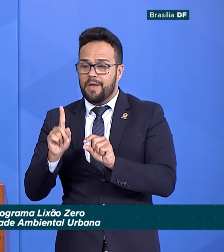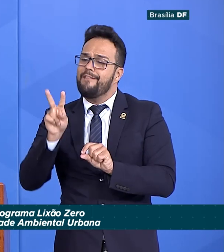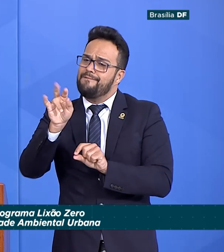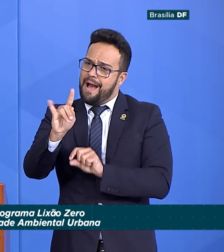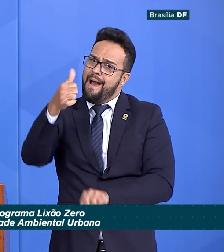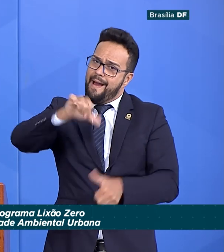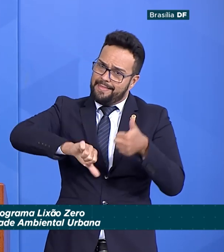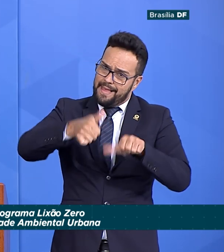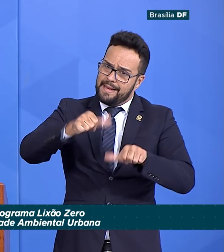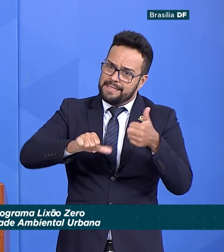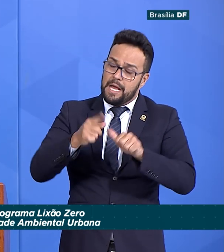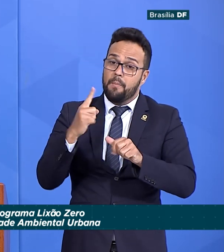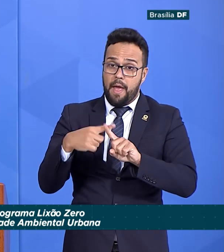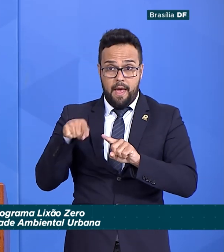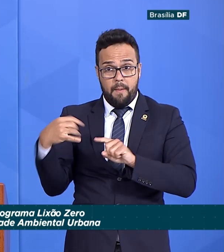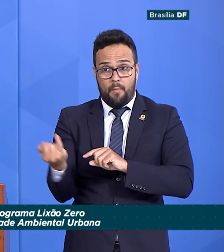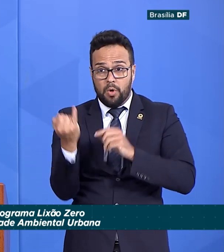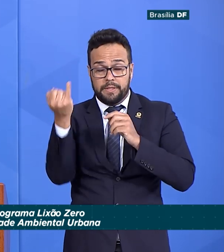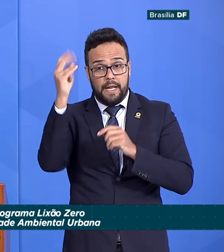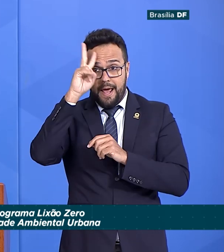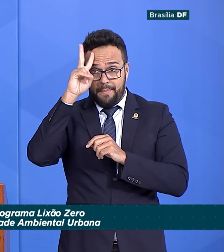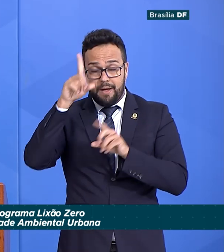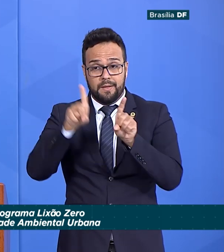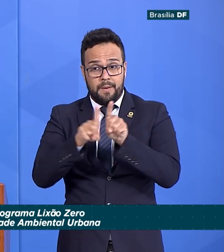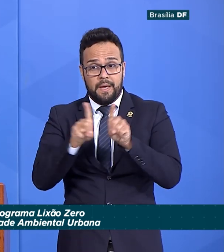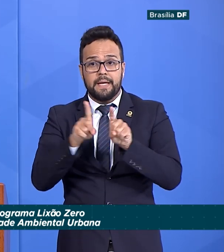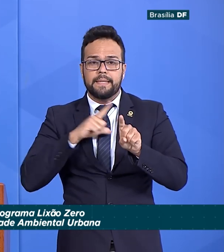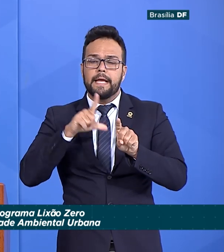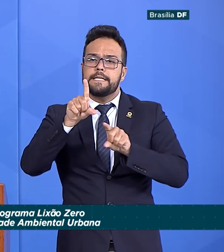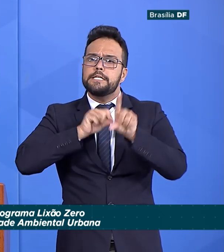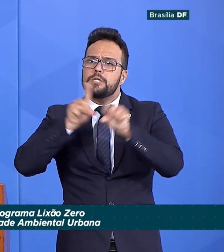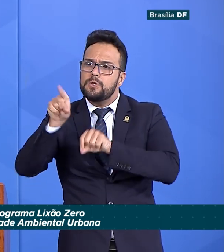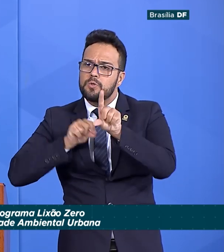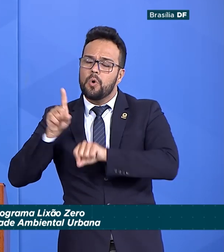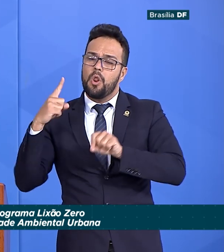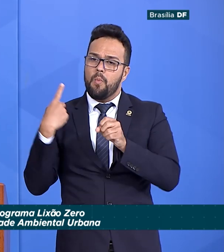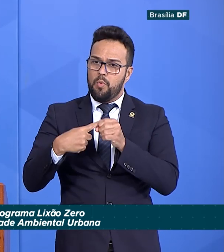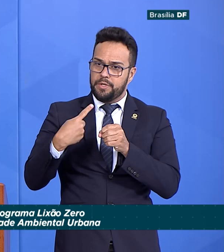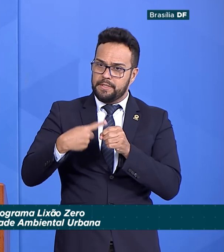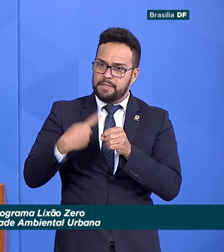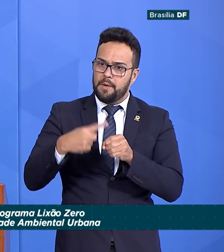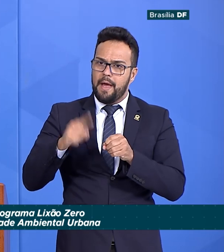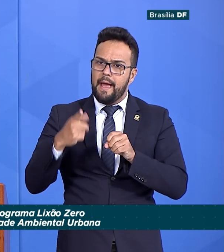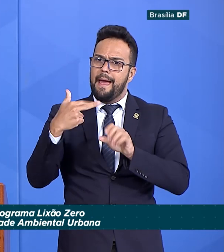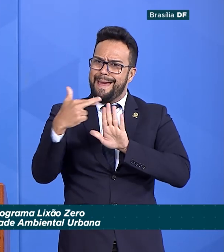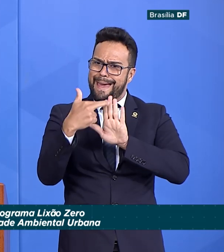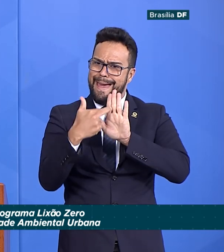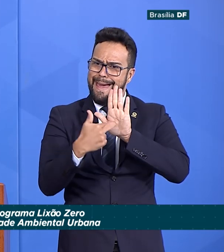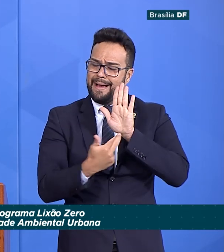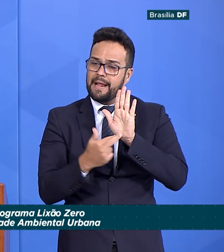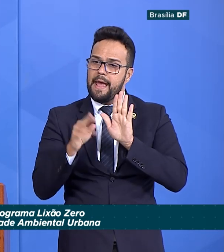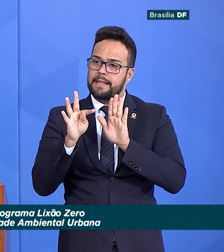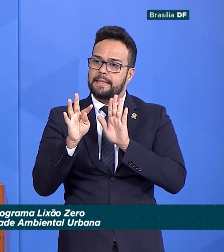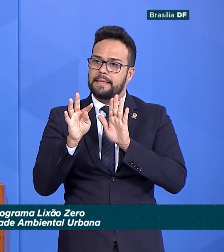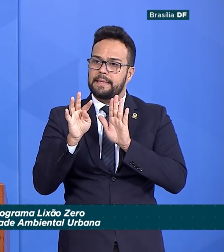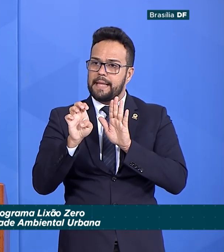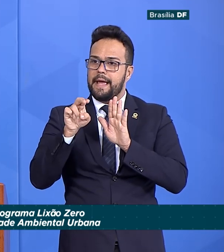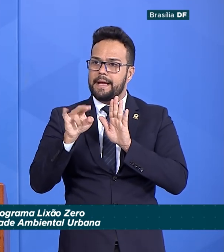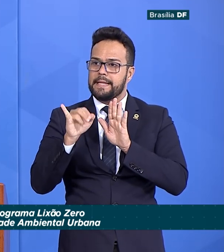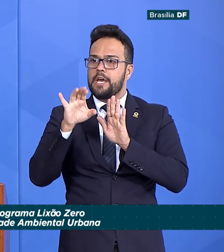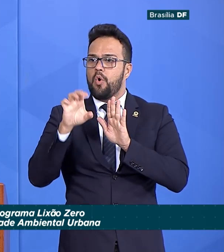na próxima tranche. Importante lembrar que os critérios de escolha desses municípios foram absolutamente técnicos.